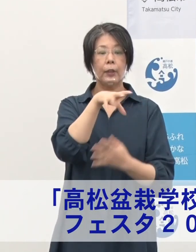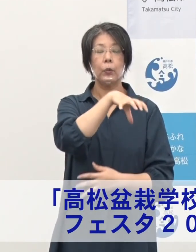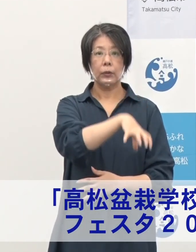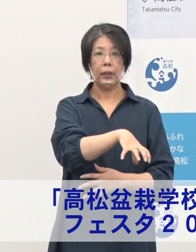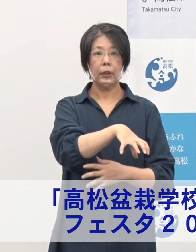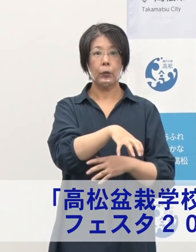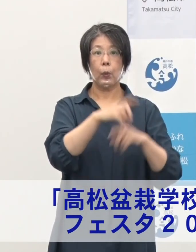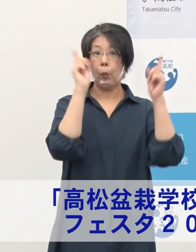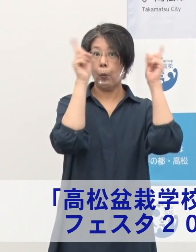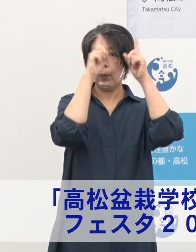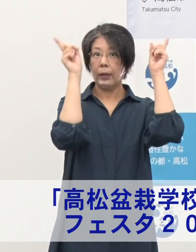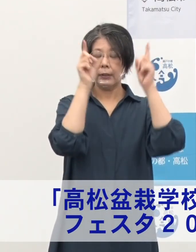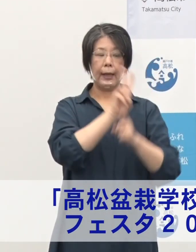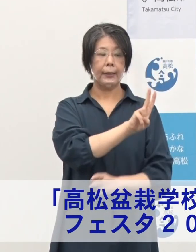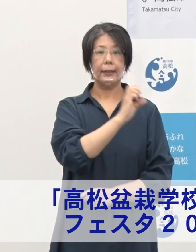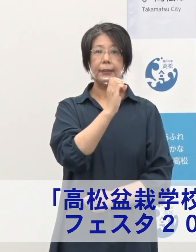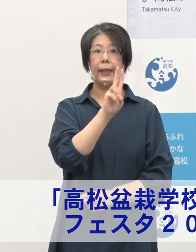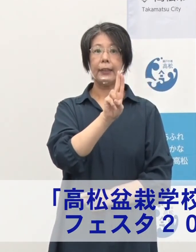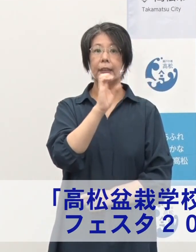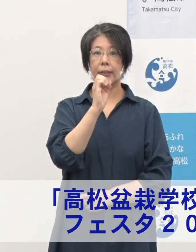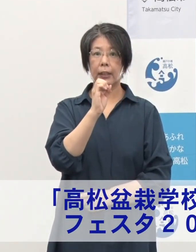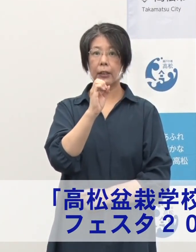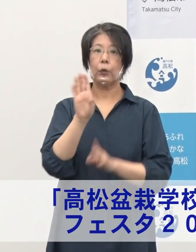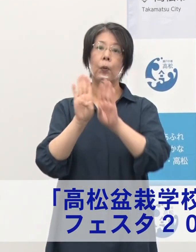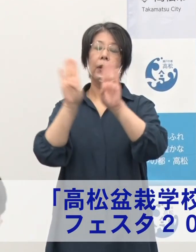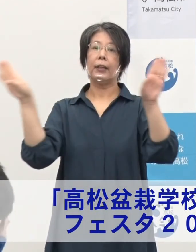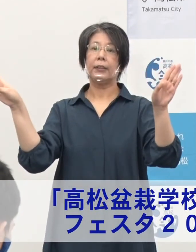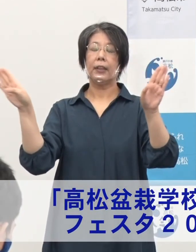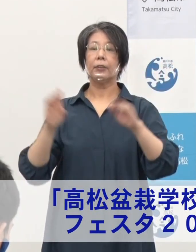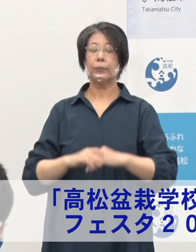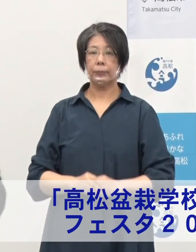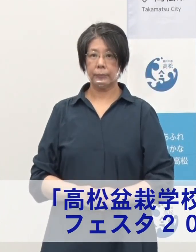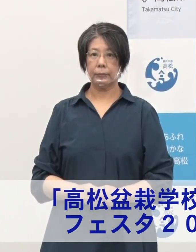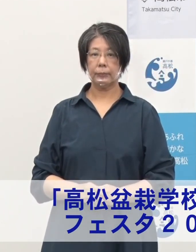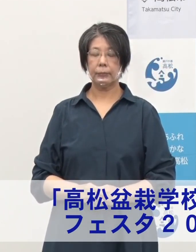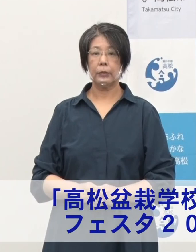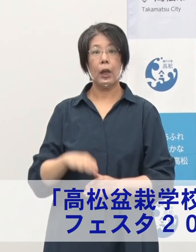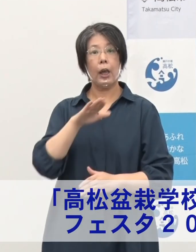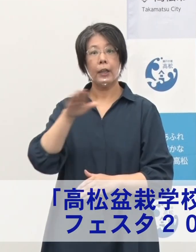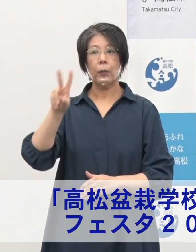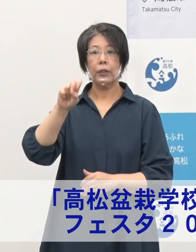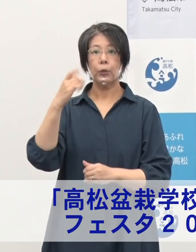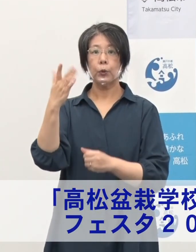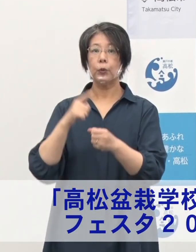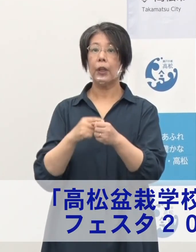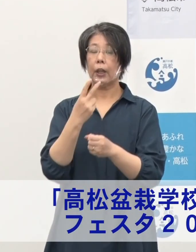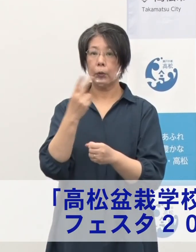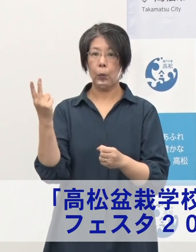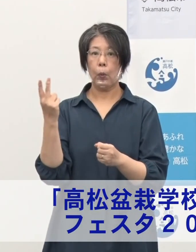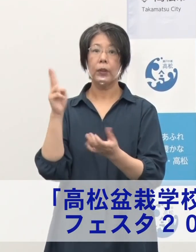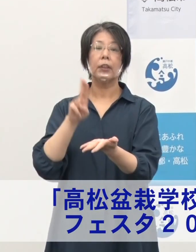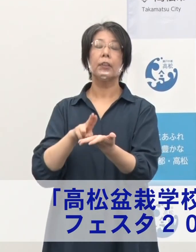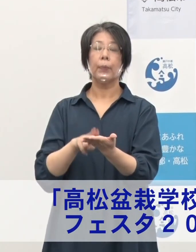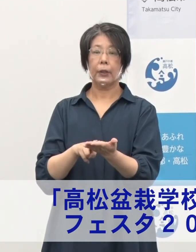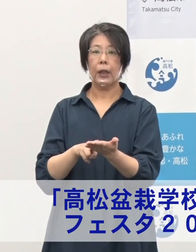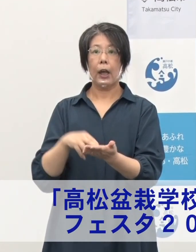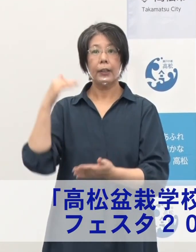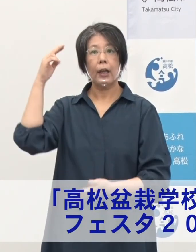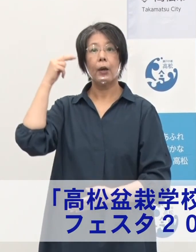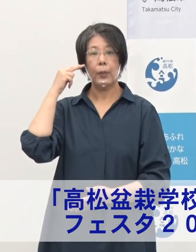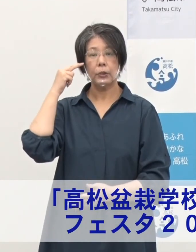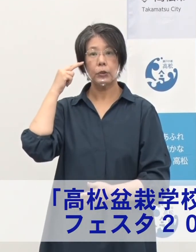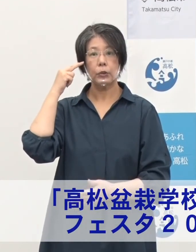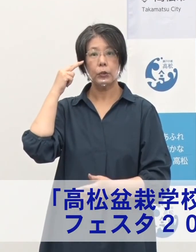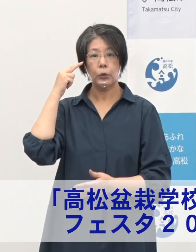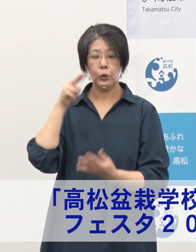さん2020の開催についてでございます本市では平成29年度に策定いたしました高松